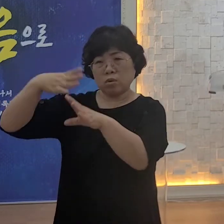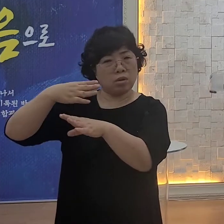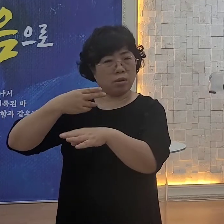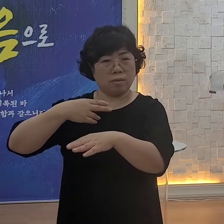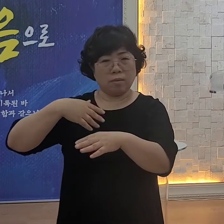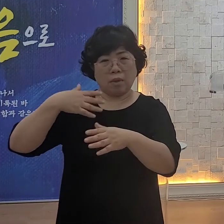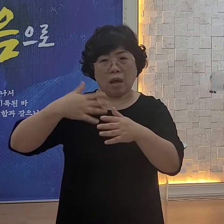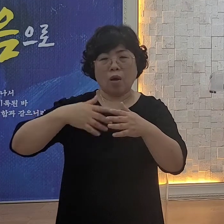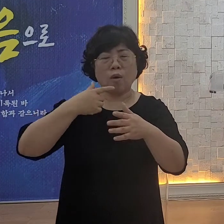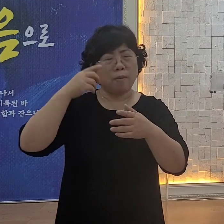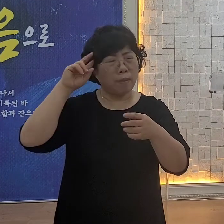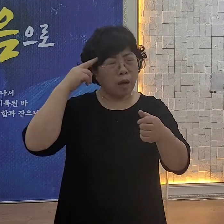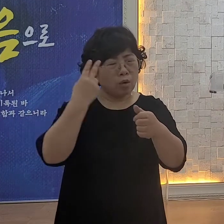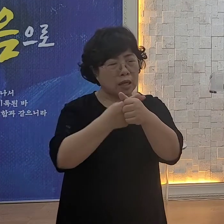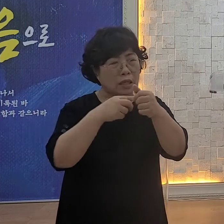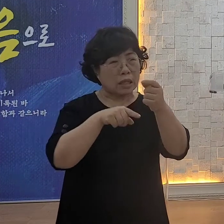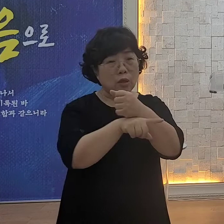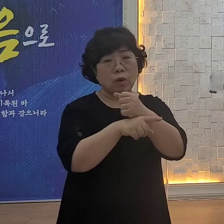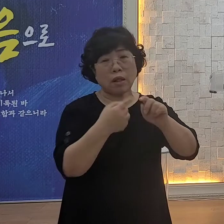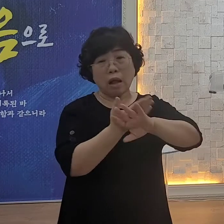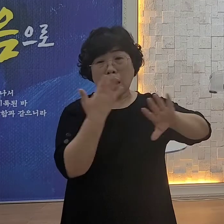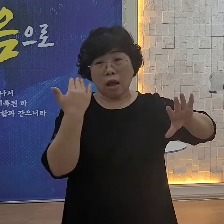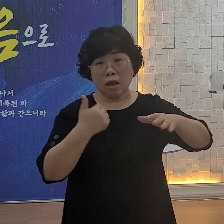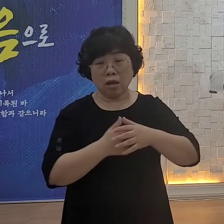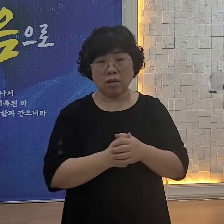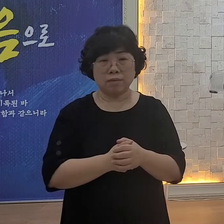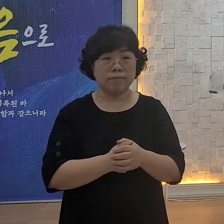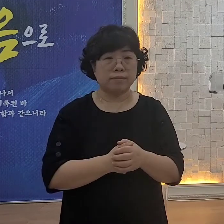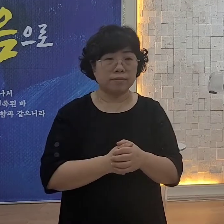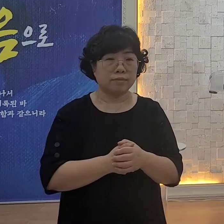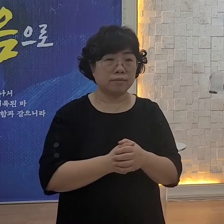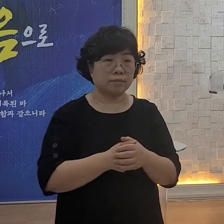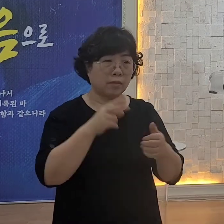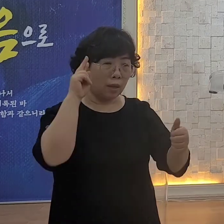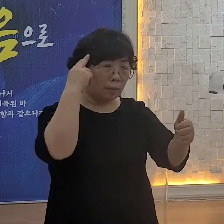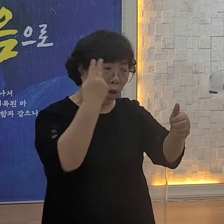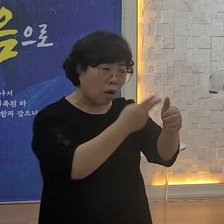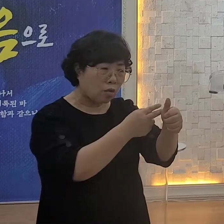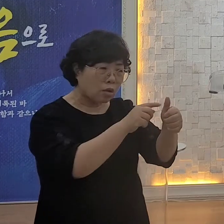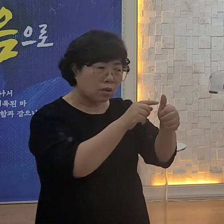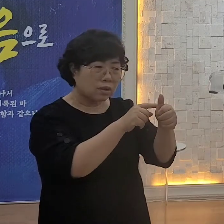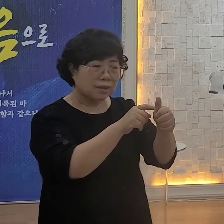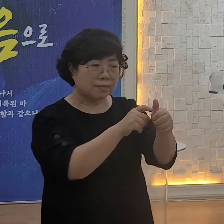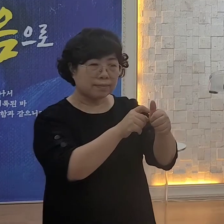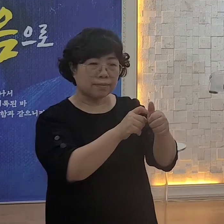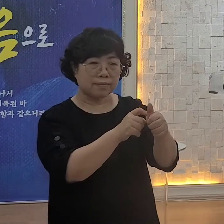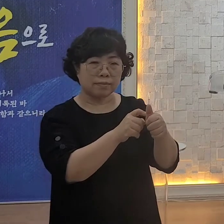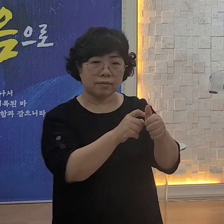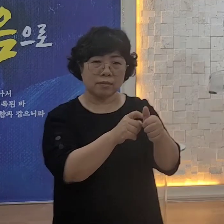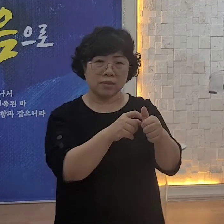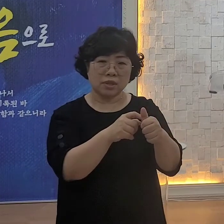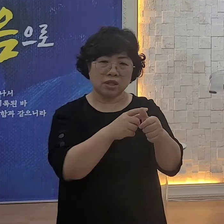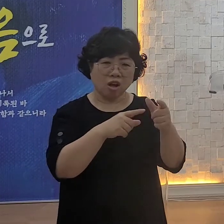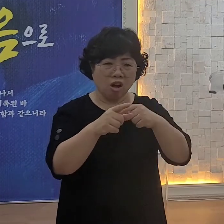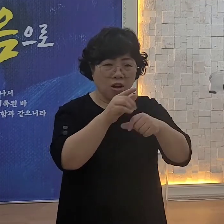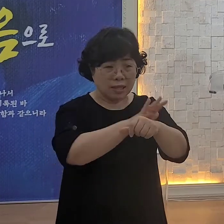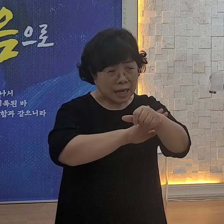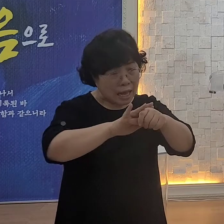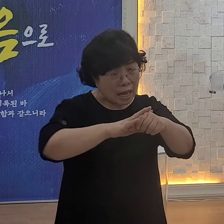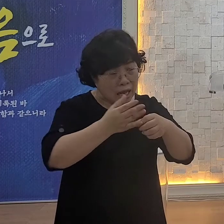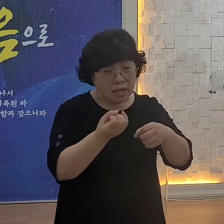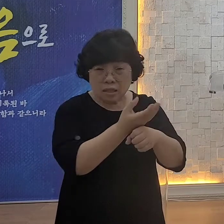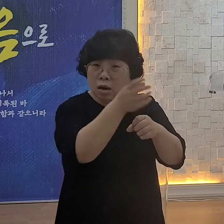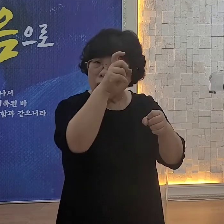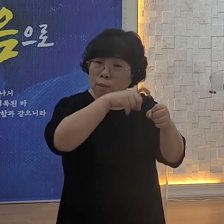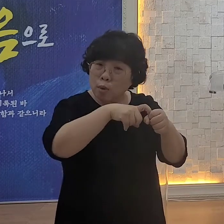그런 인물이 되지 않았을까요? 바울이. 어떻게 생각하세요? 여러분, 그런데 하나님께서요, 바울이